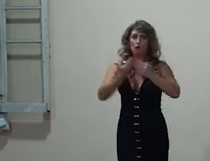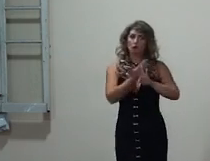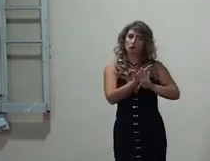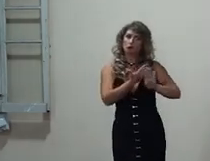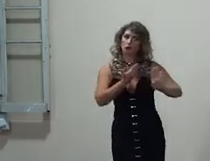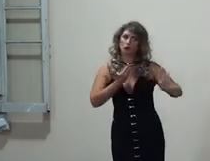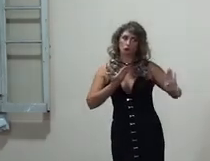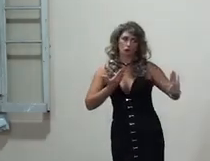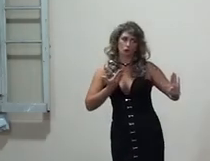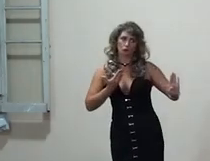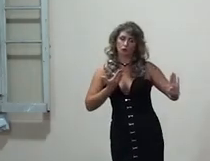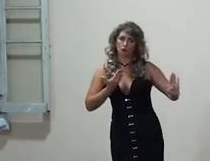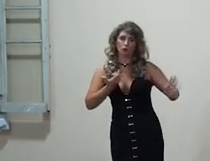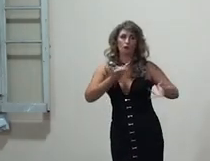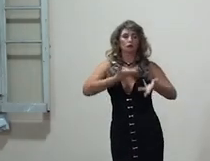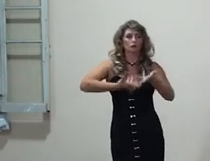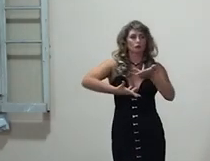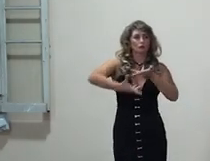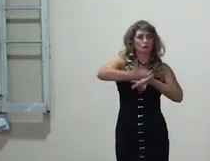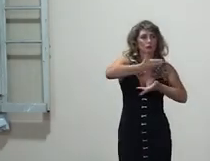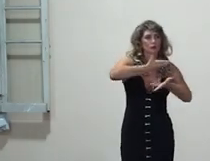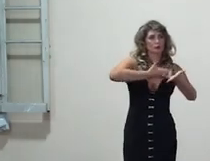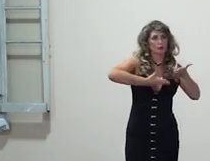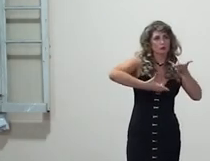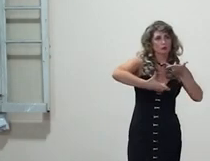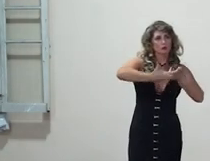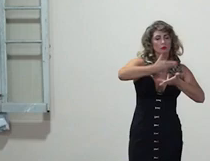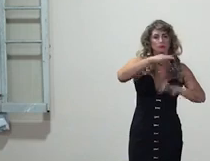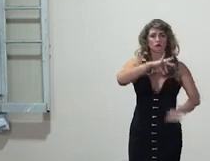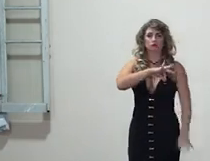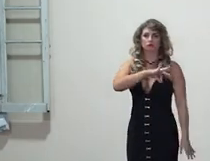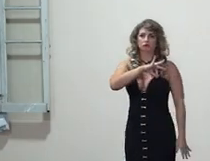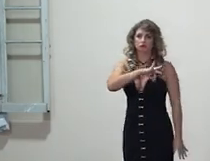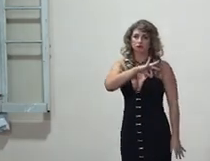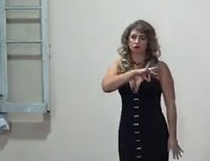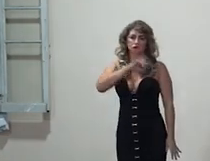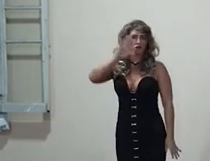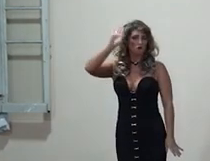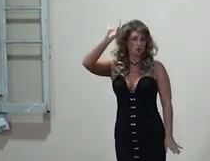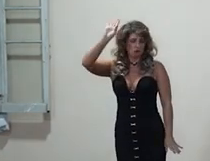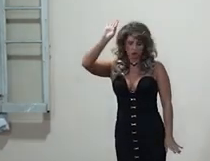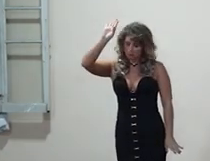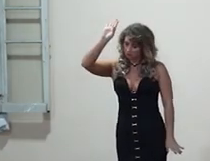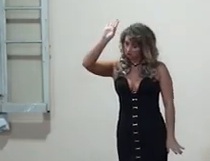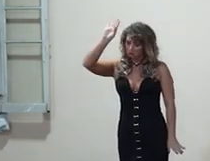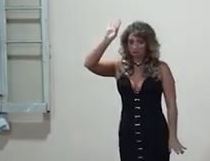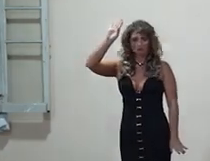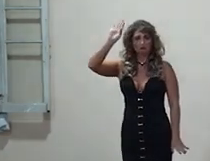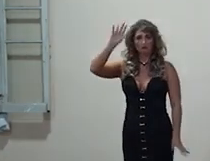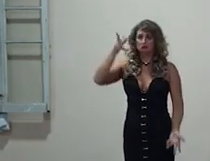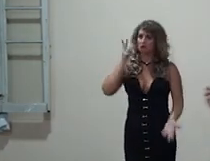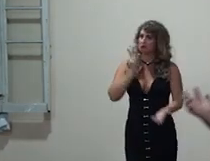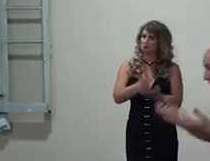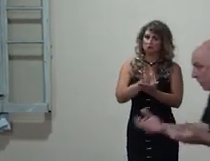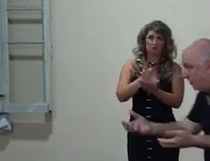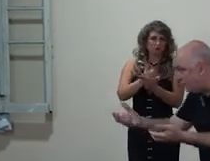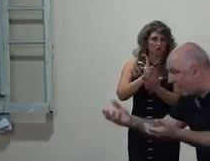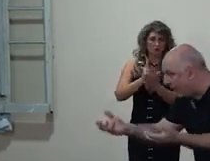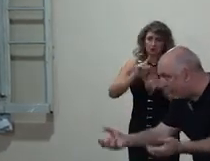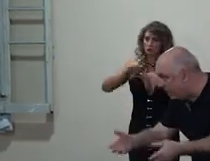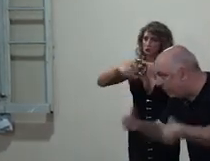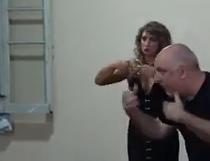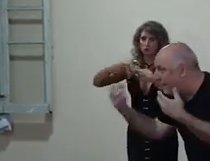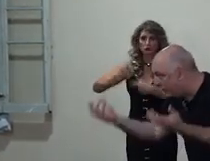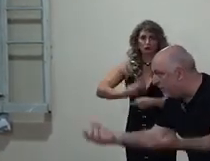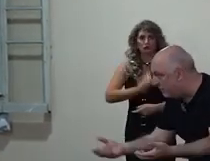excluo de participar de forma voluntária, de forma, como sempre, depois de